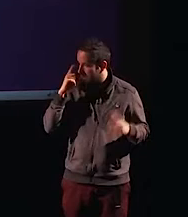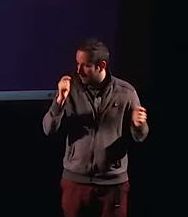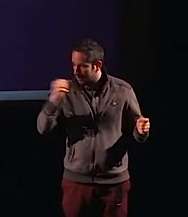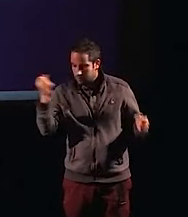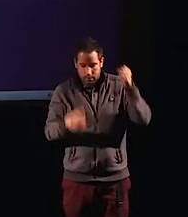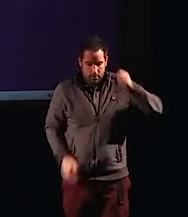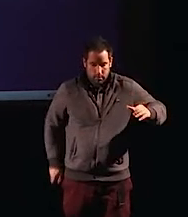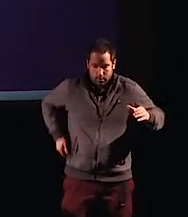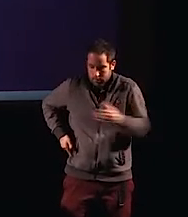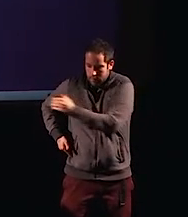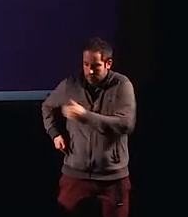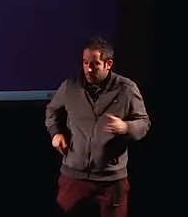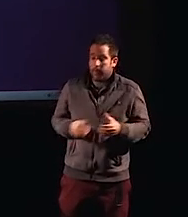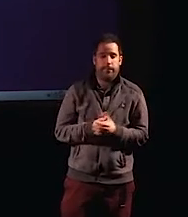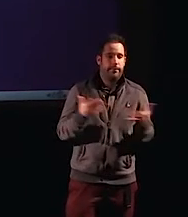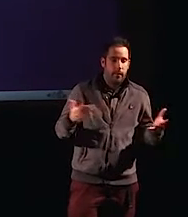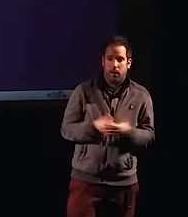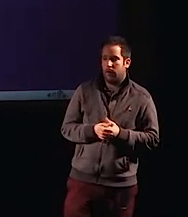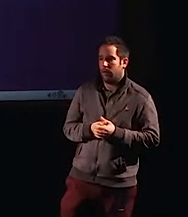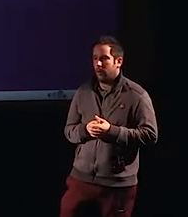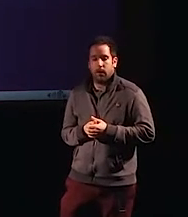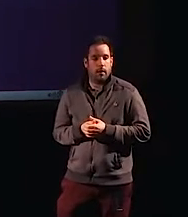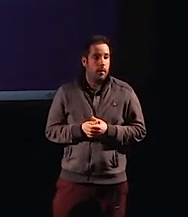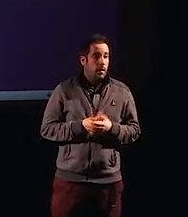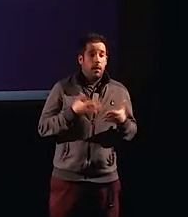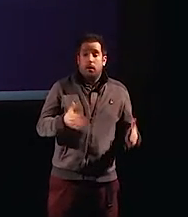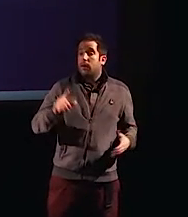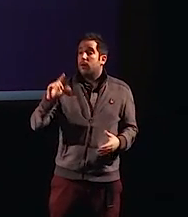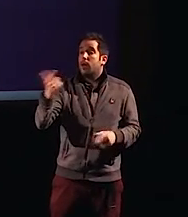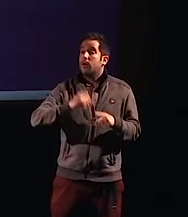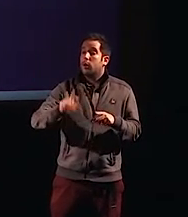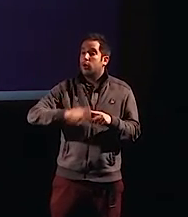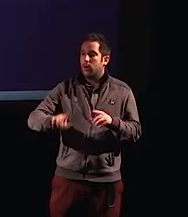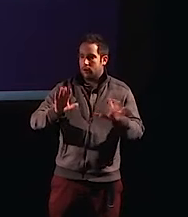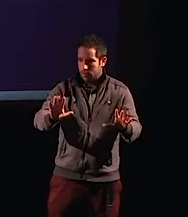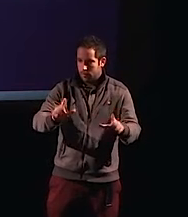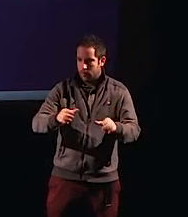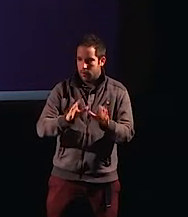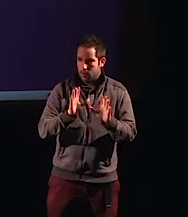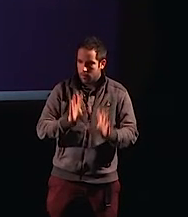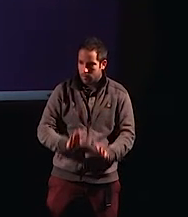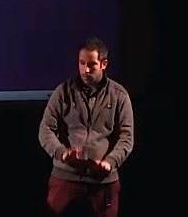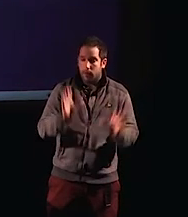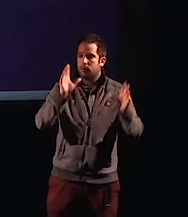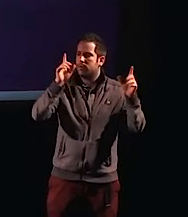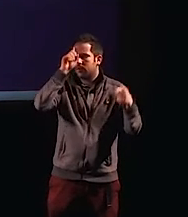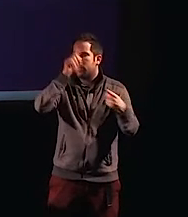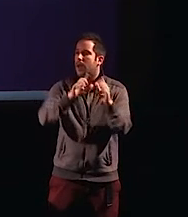bon. Alors, la deuxième chose, là, je vais m'arrêter un peu plus. Surveiller et